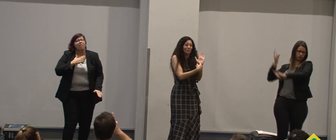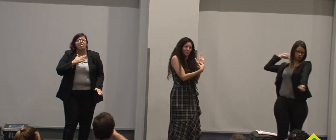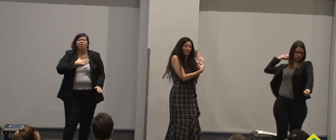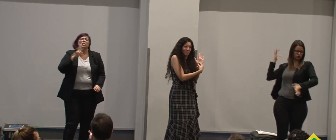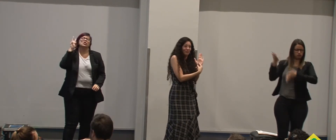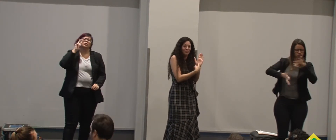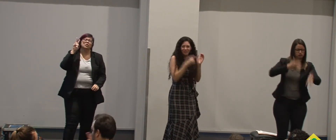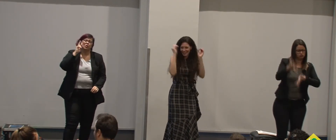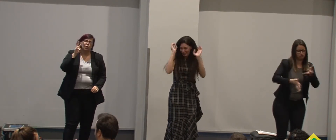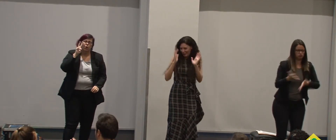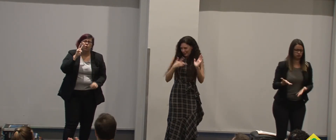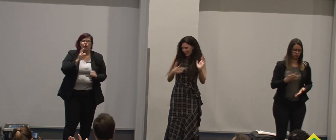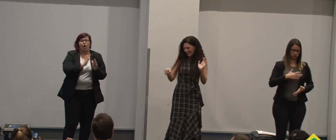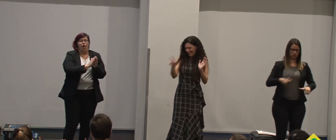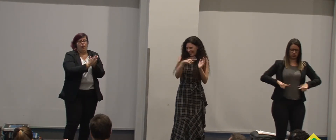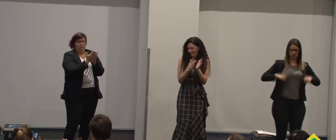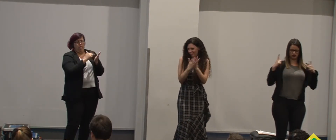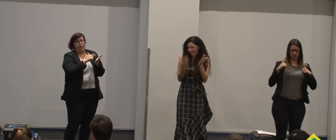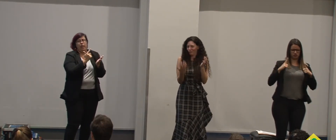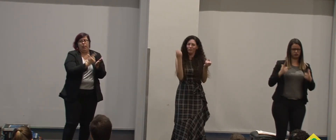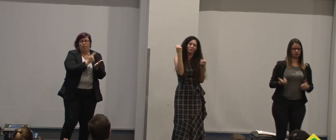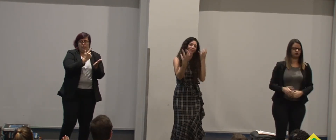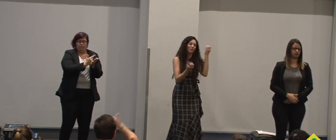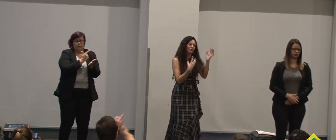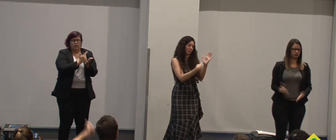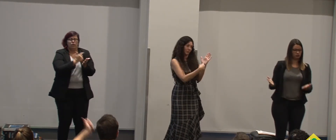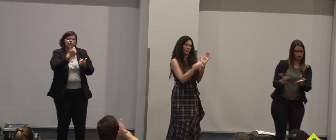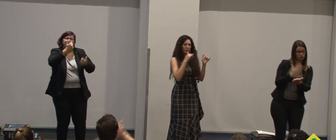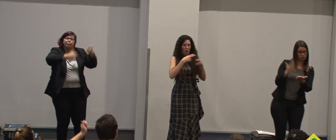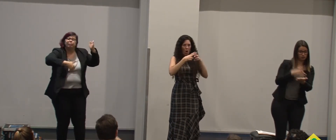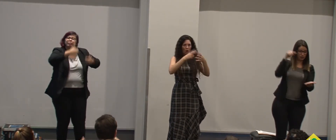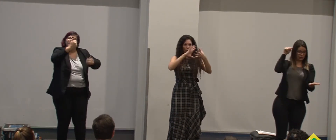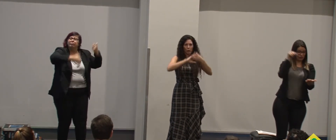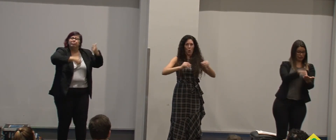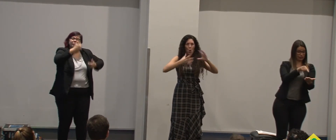posso usar, né, essa é outra estratégia, Story and Sign, né, utilizando um livro.